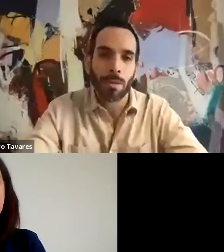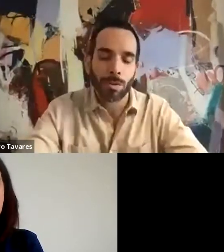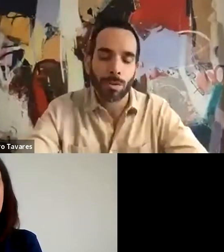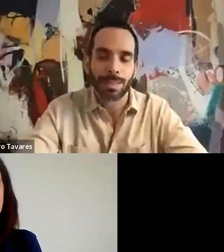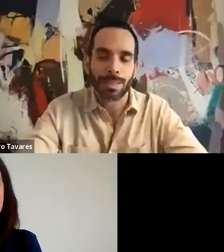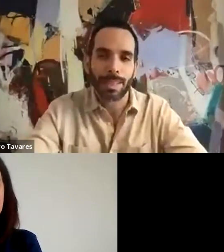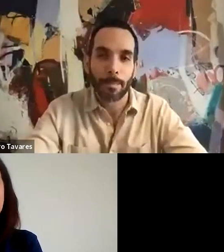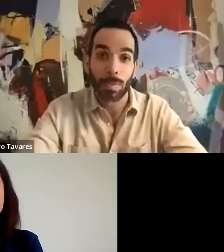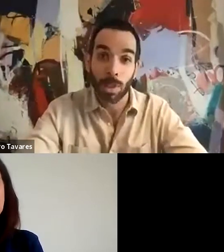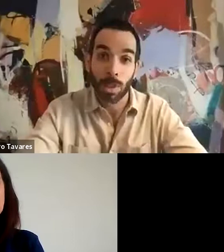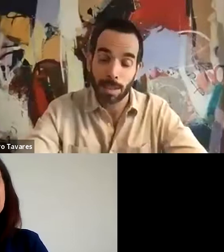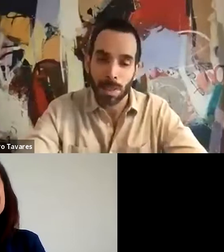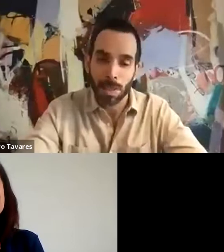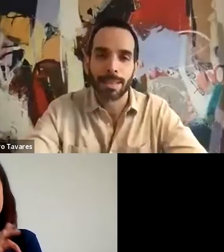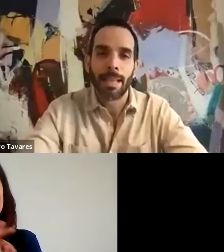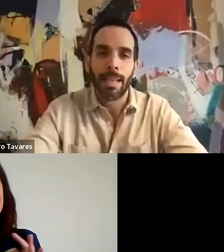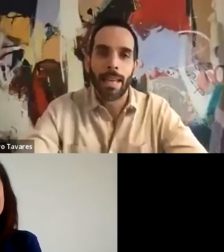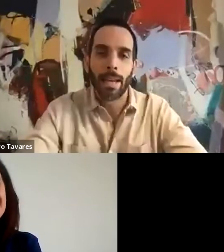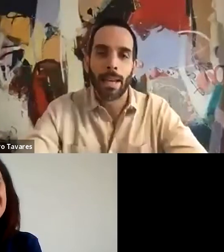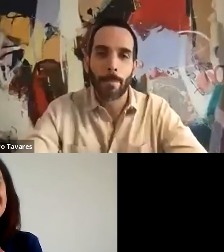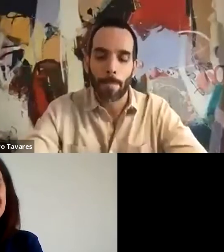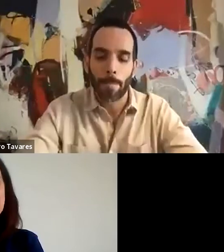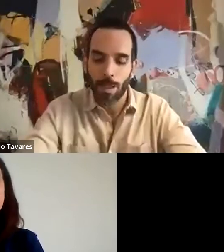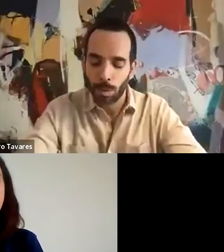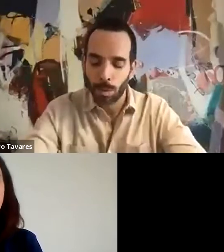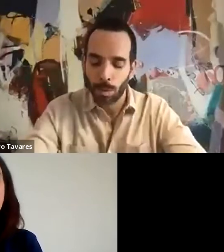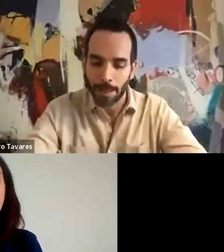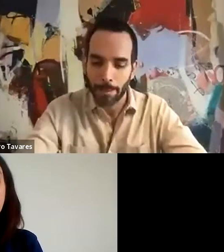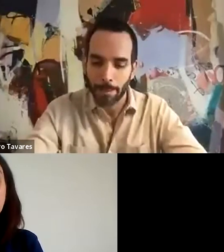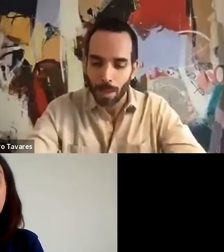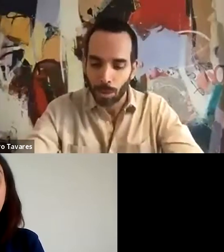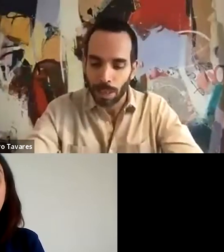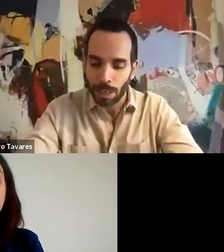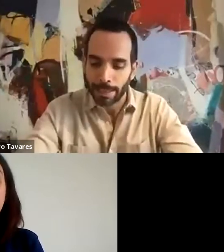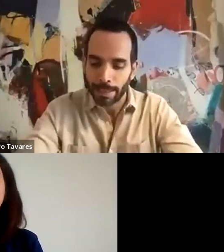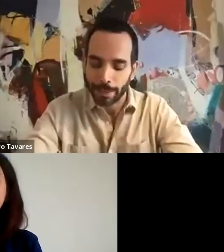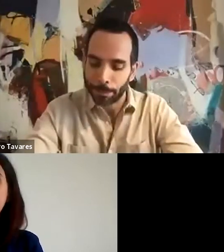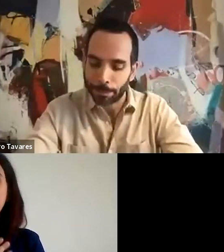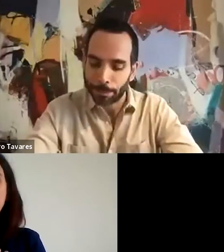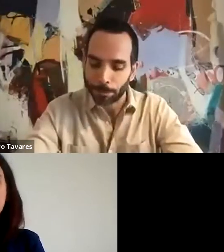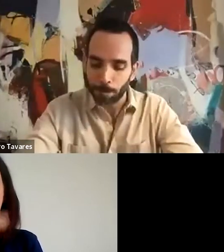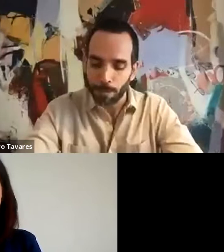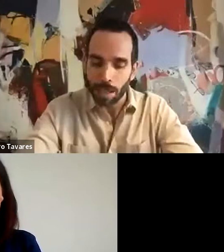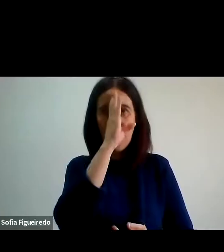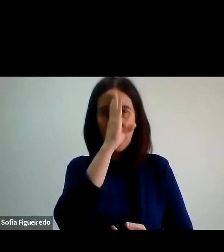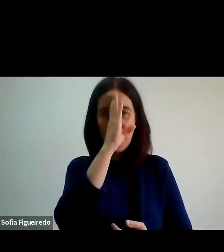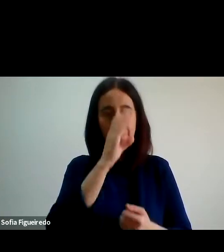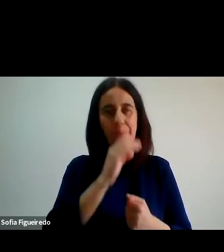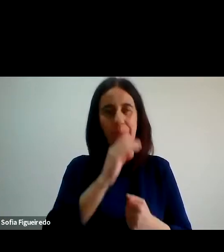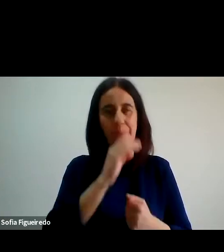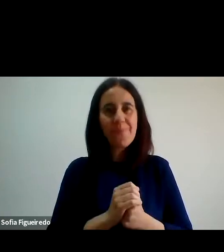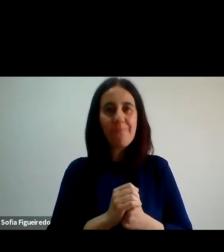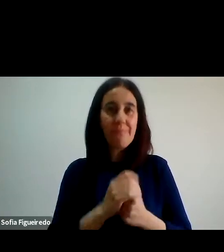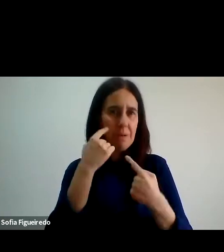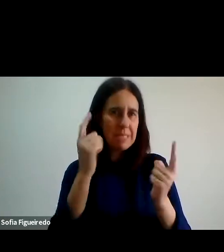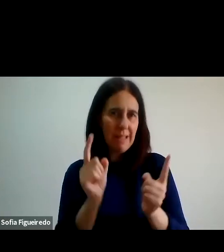amável convite para estar aqui presente. Eu gostaria de me apresentar